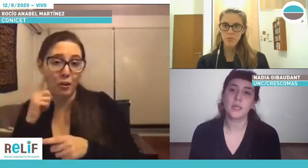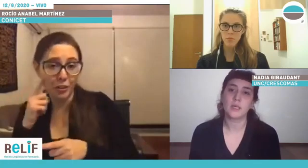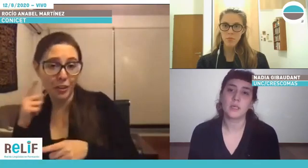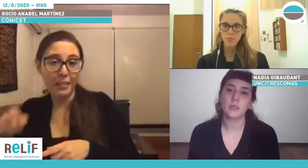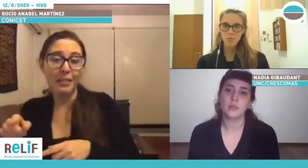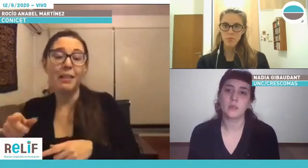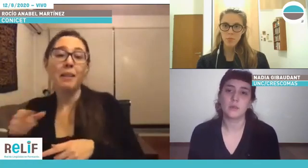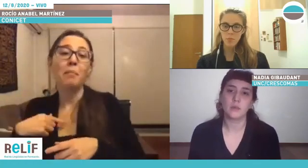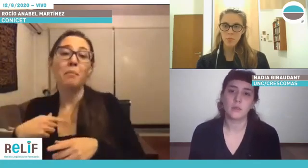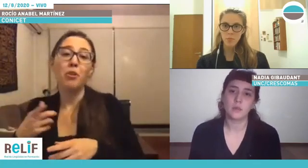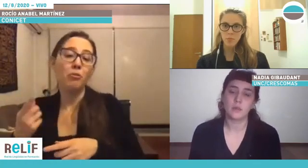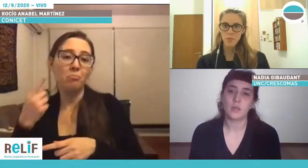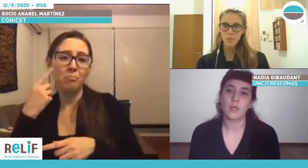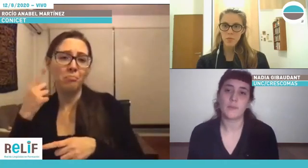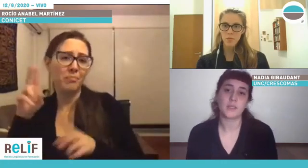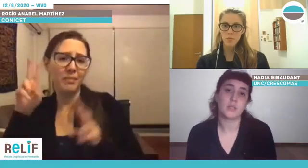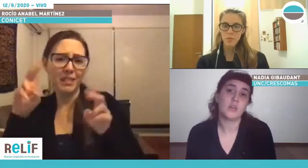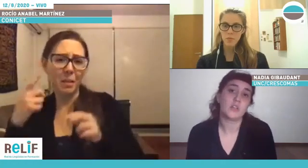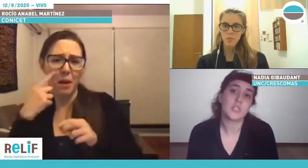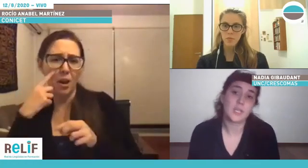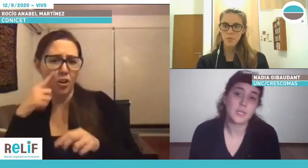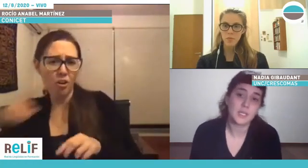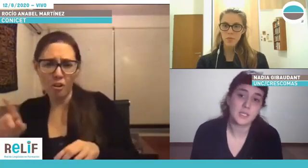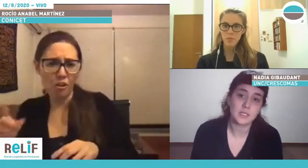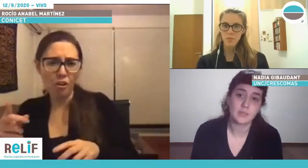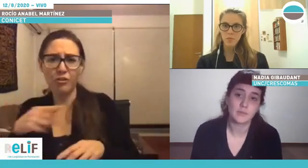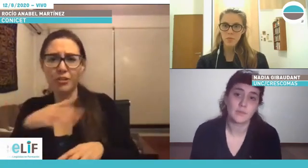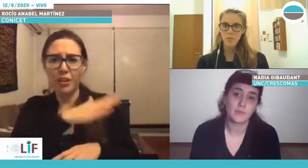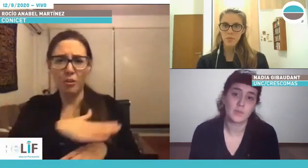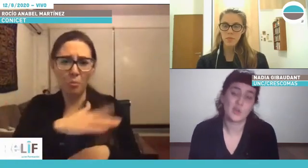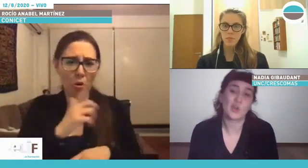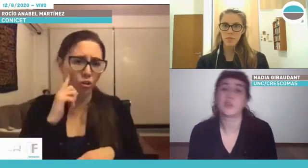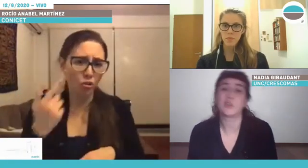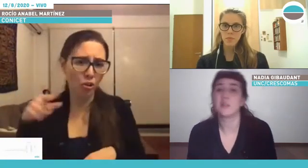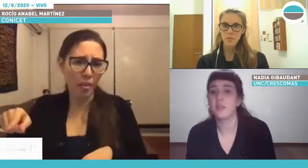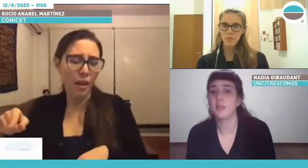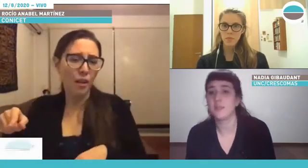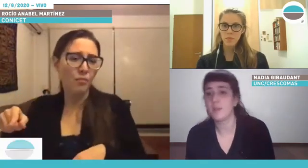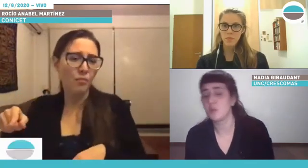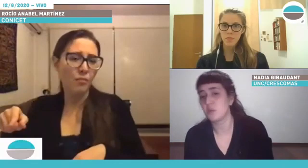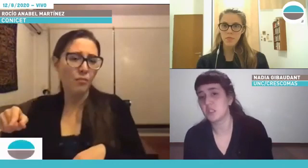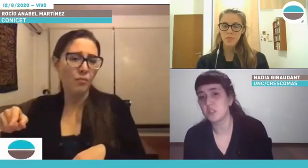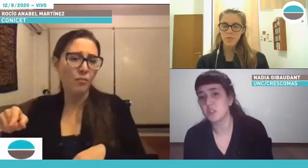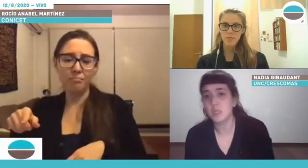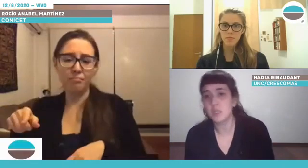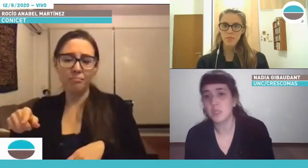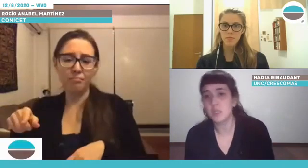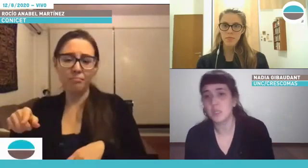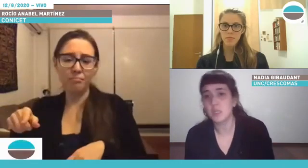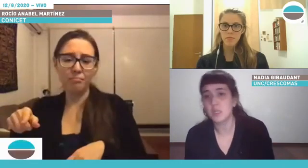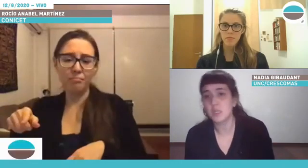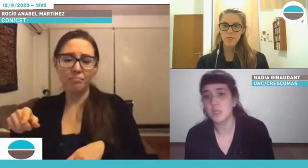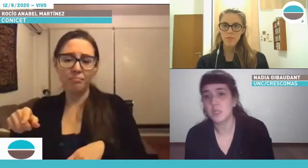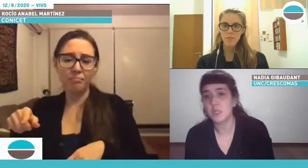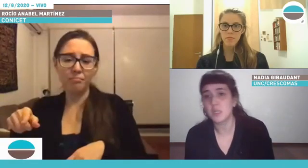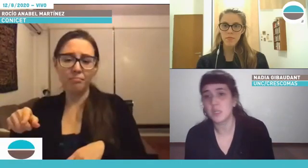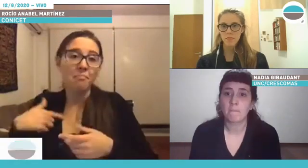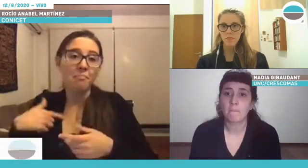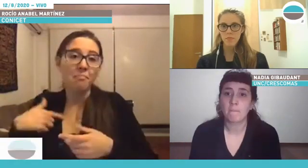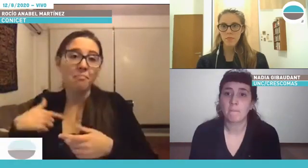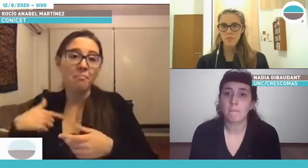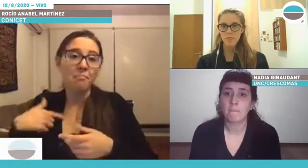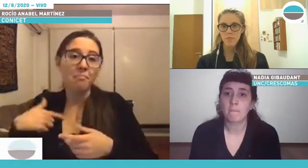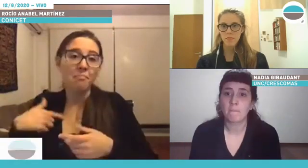siempre las personas oyentes no conocemos el tema de la comunidad sorda.